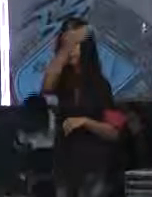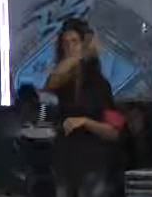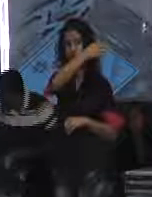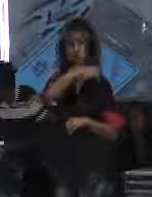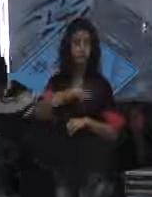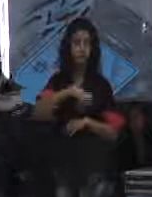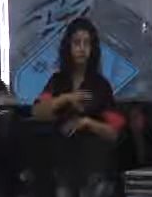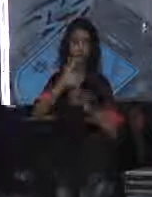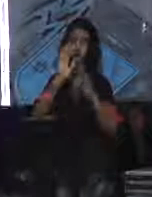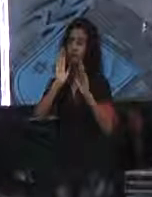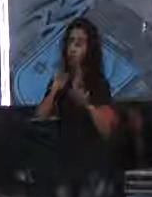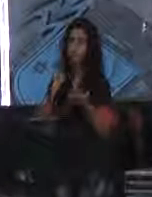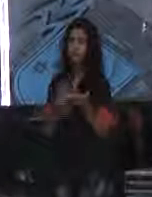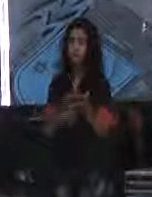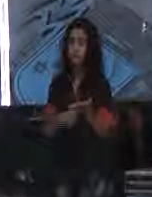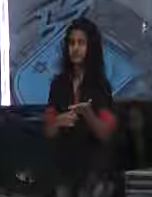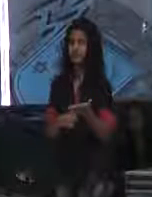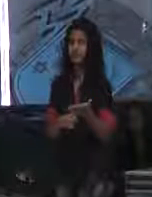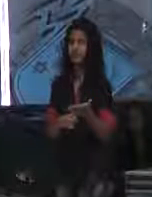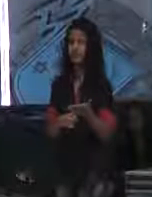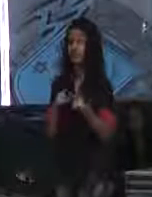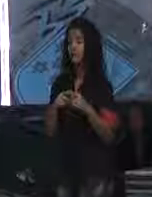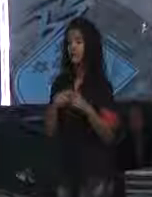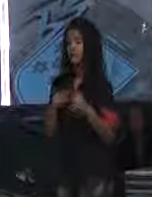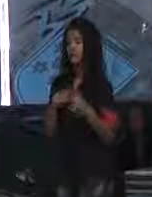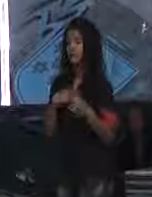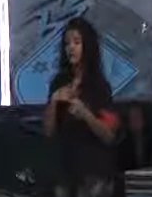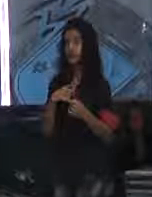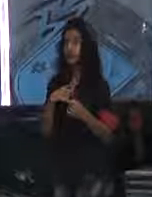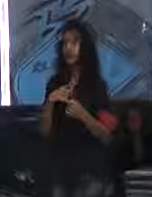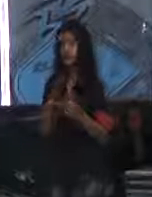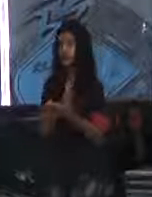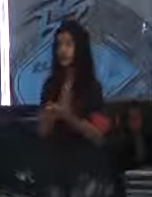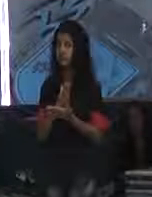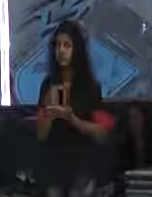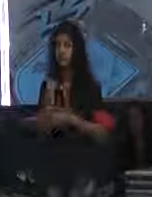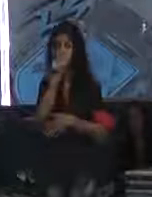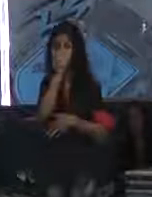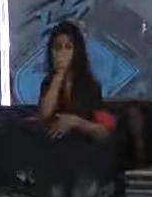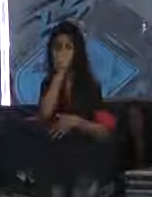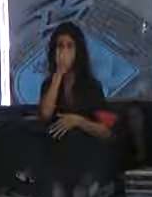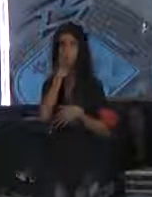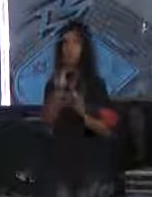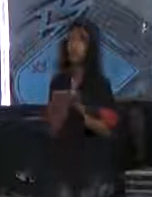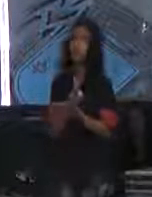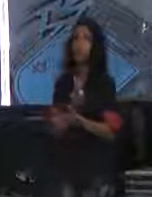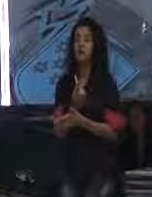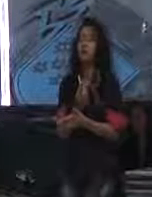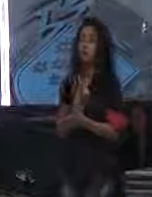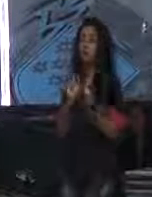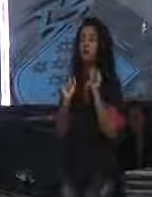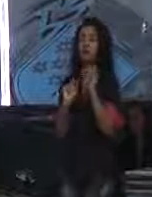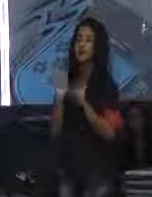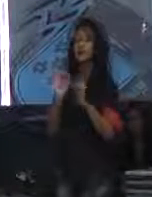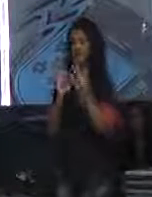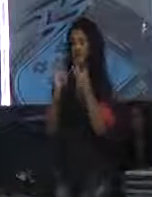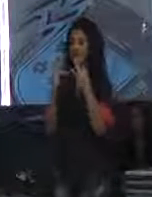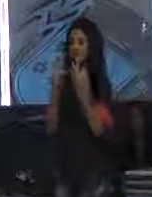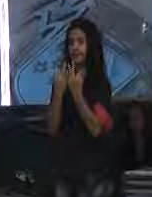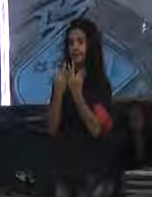marcar. Só que tem algumas práticas que vem acontecendo que os familiares vão aventurar